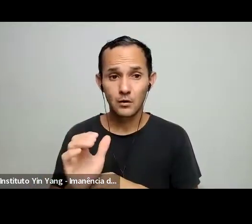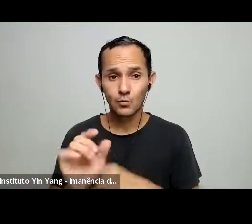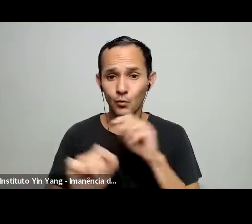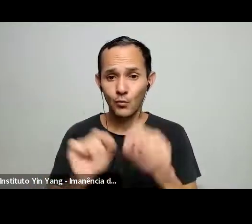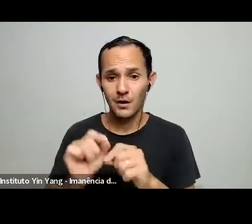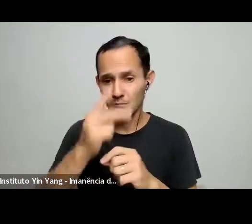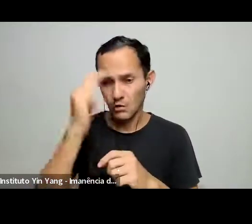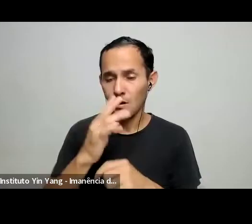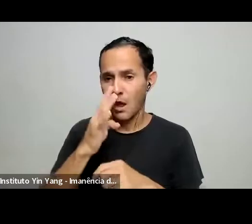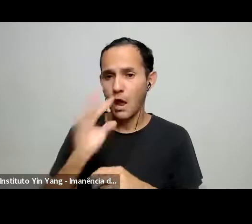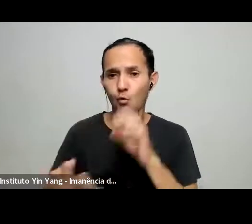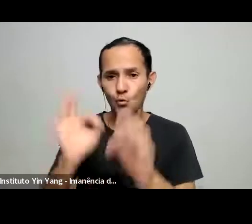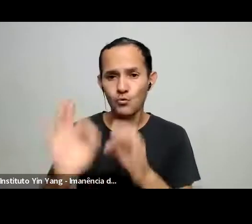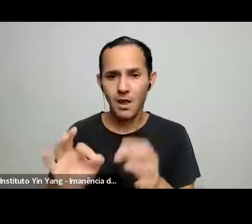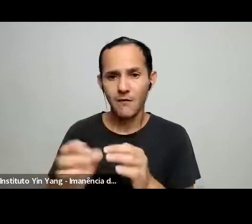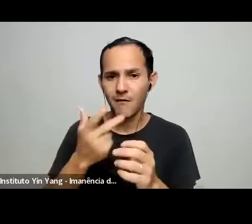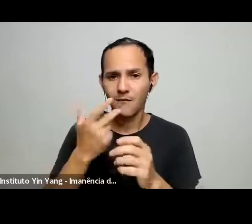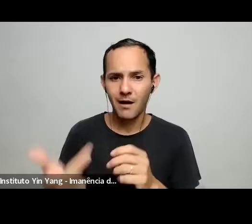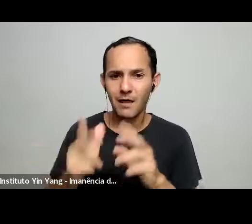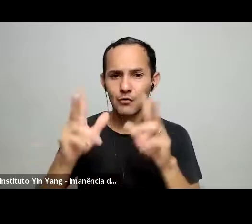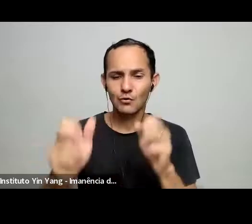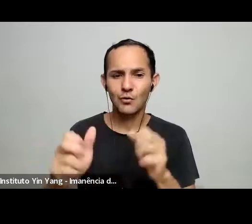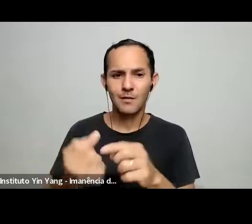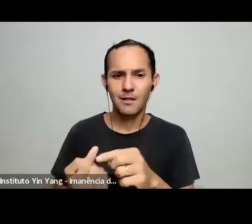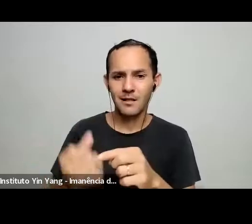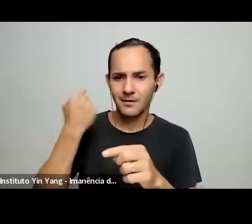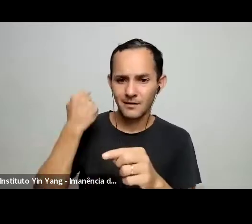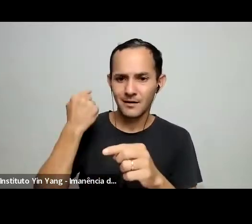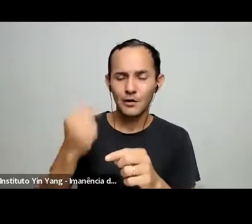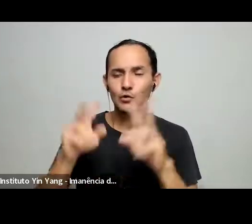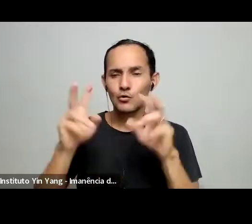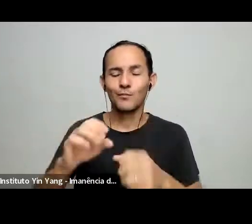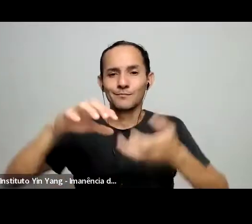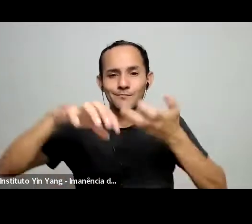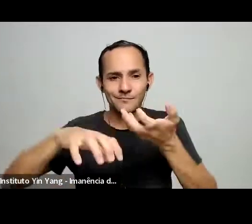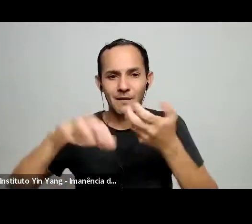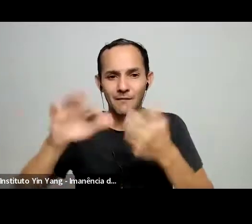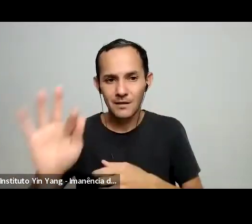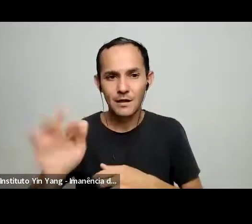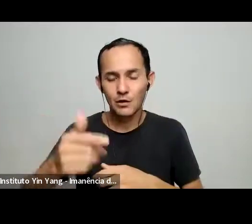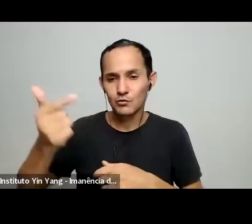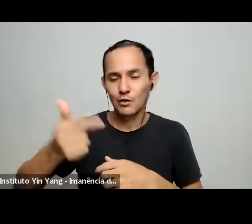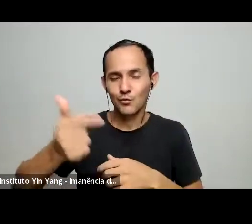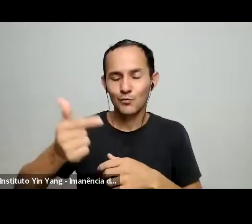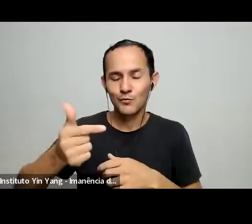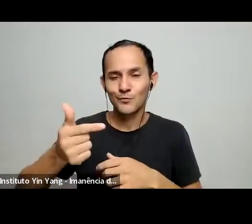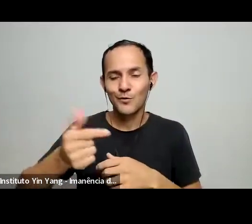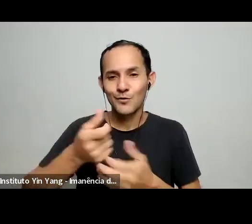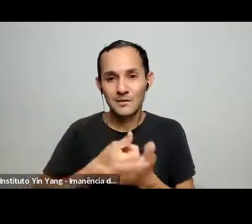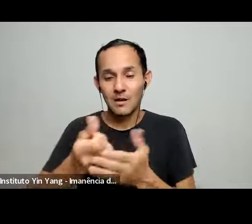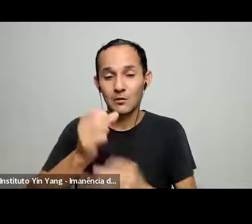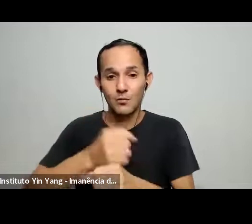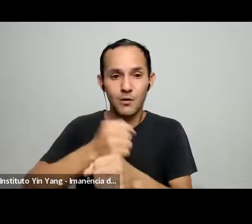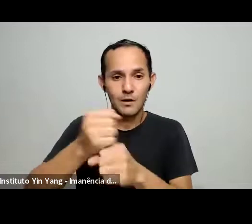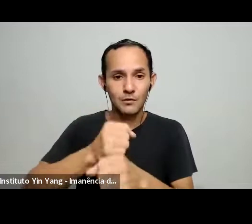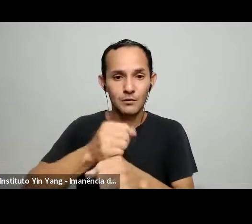acusando, né, naqueles eventos que aconteceram no Senado Federal no segundo semestre do ano de 2022. Eu não te